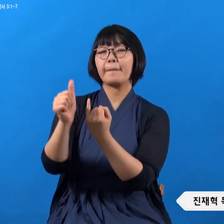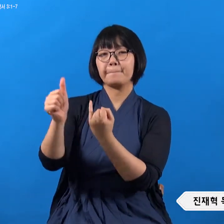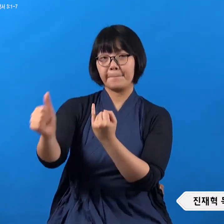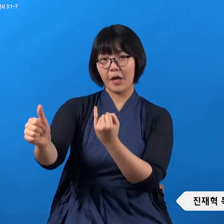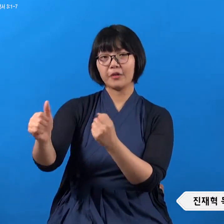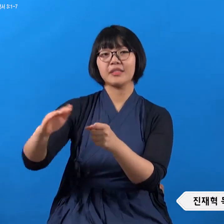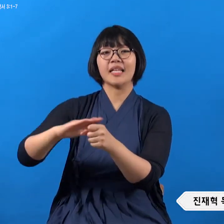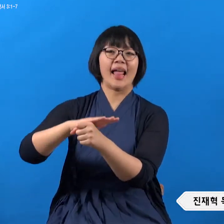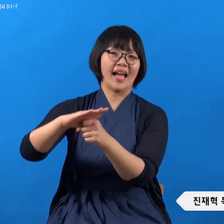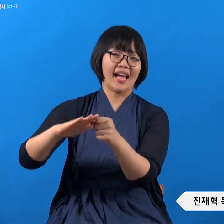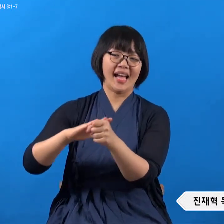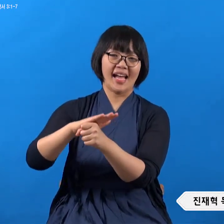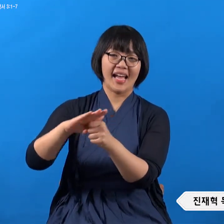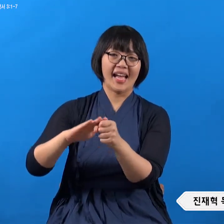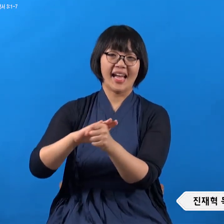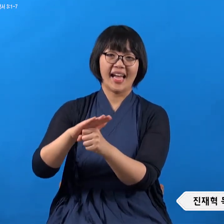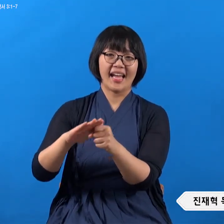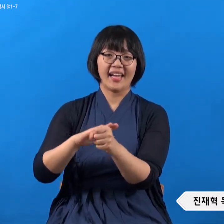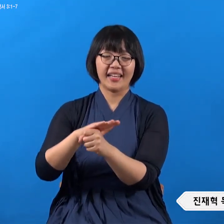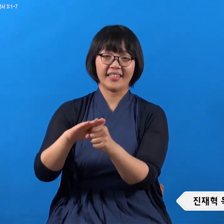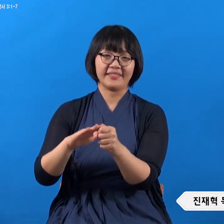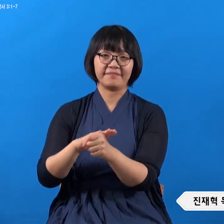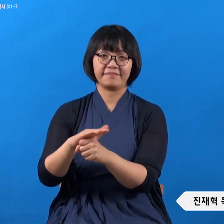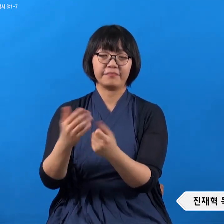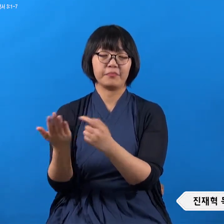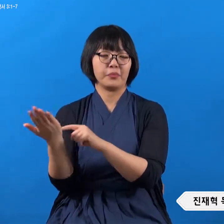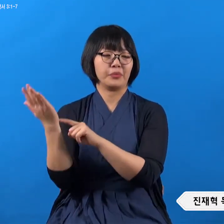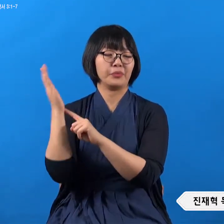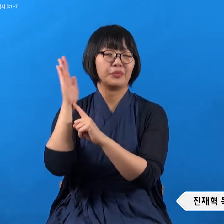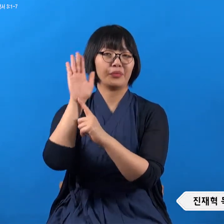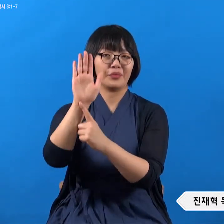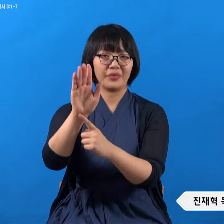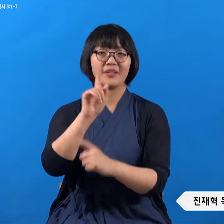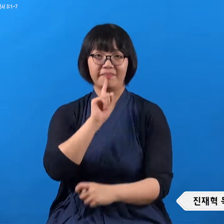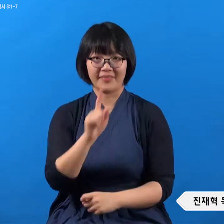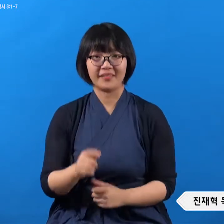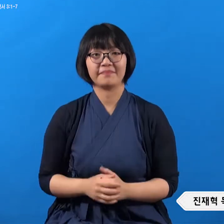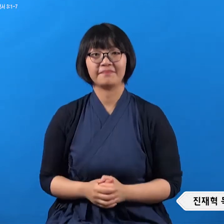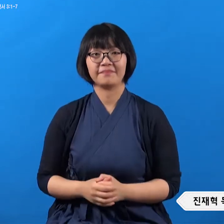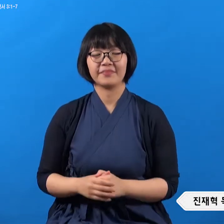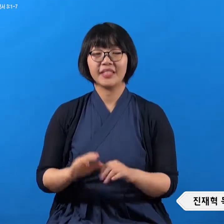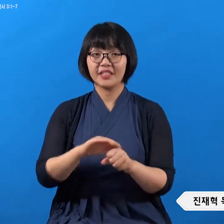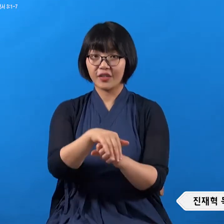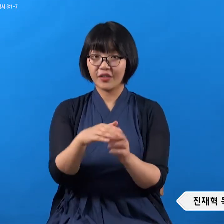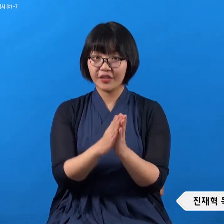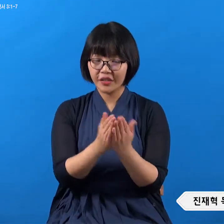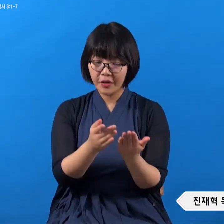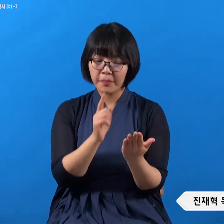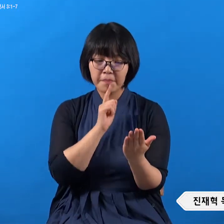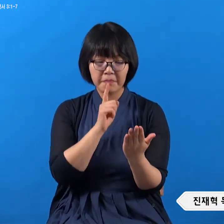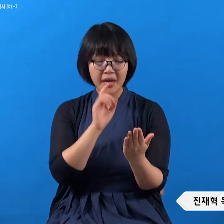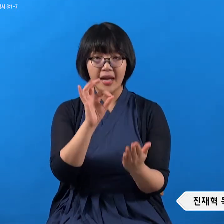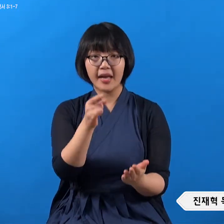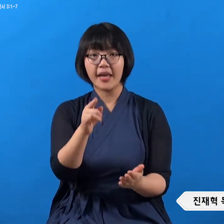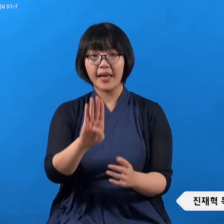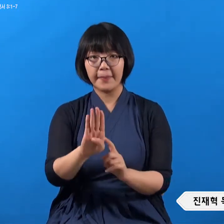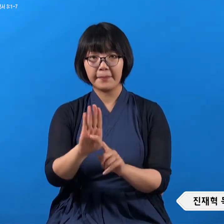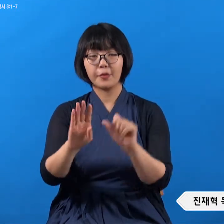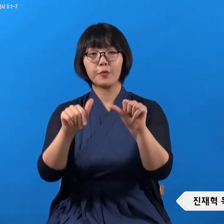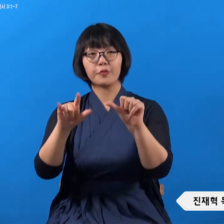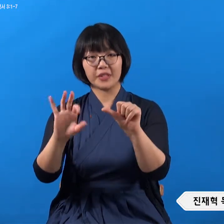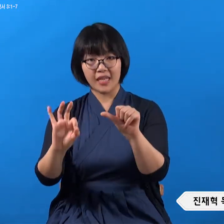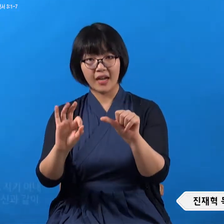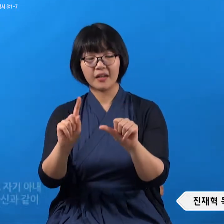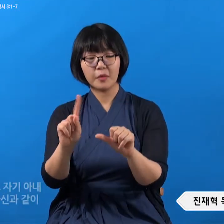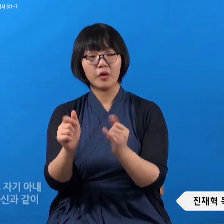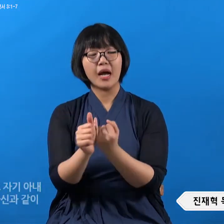사랑을 생각할 수 있습니다. 그래서 그것을 귀히 여긴다, 성경은 이렇게 표현합니다. 에베소 5장에